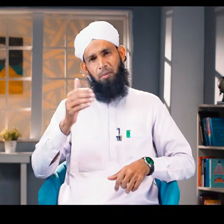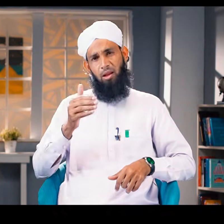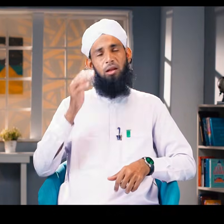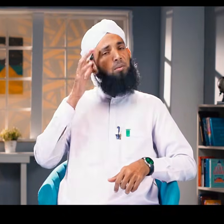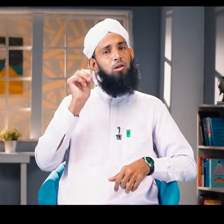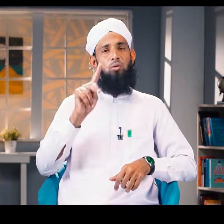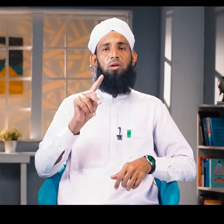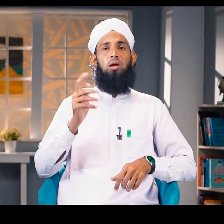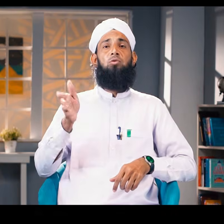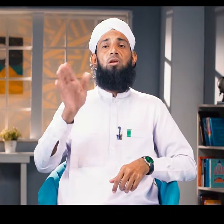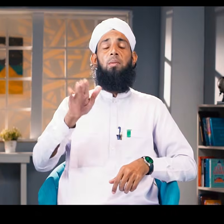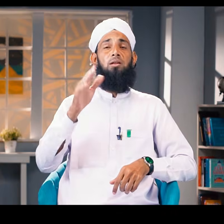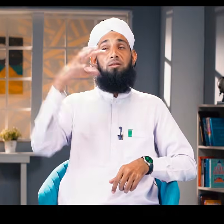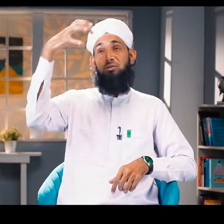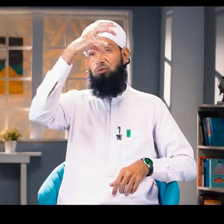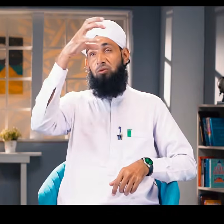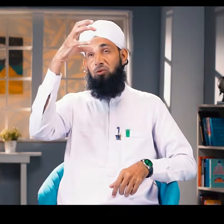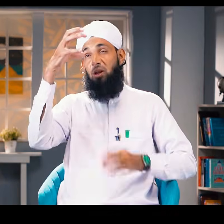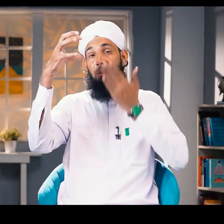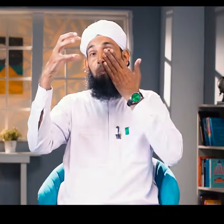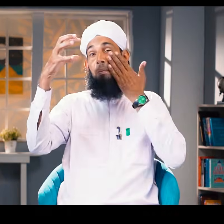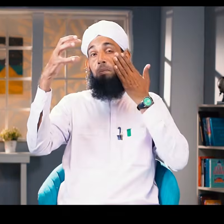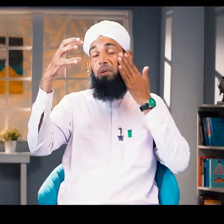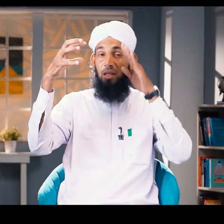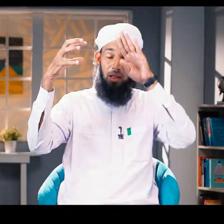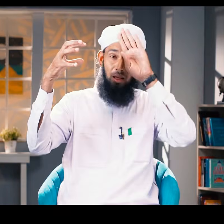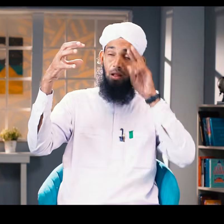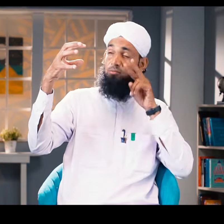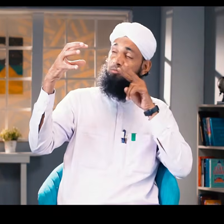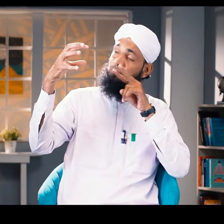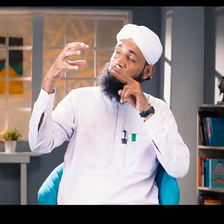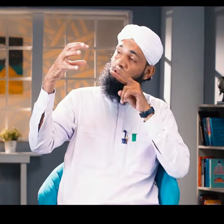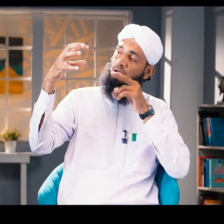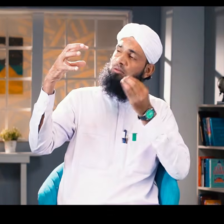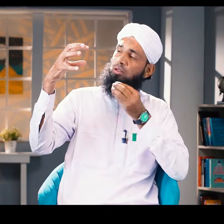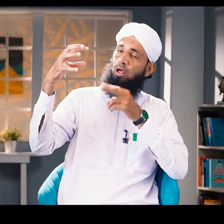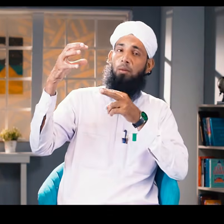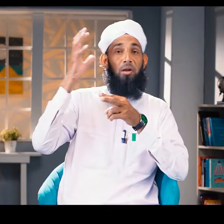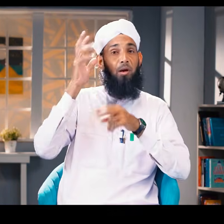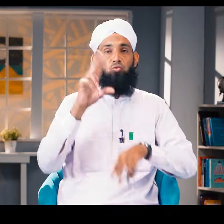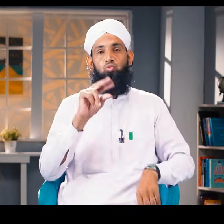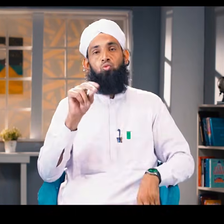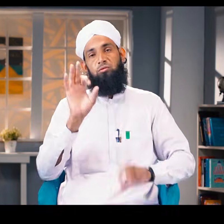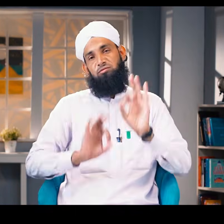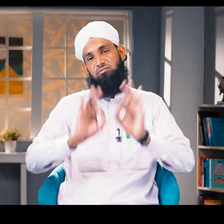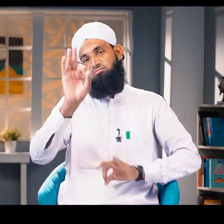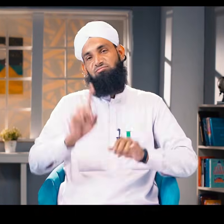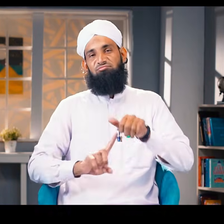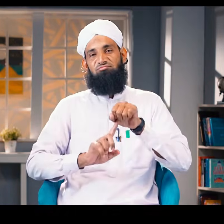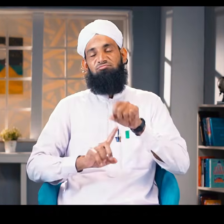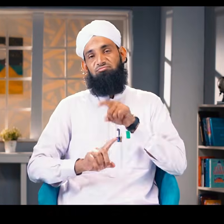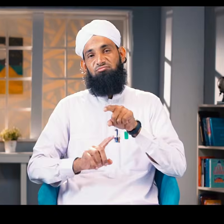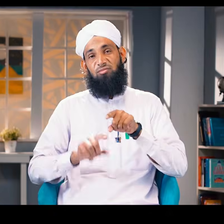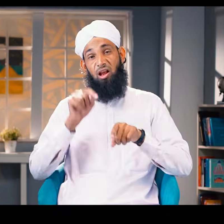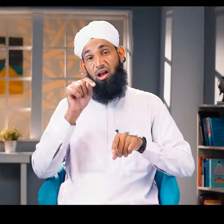آیا کہ سورج پیلا پڑ گیا جس پر نظر ٹھہرنے لگی، تو یہ 20-25 منٹ پہلے ہوتا